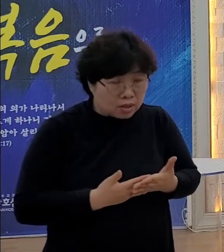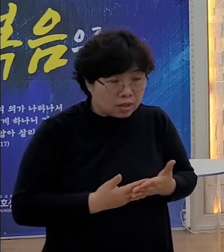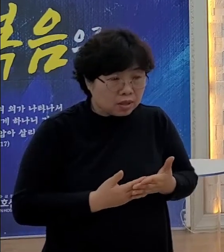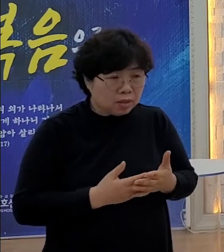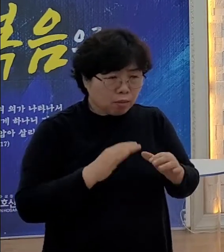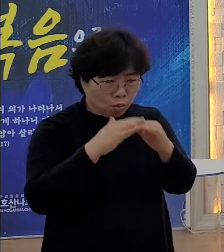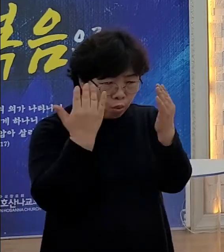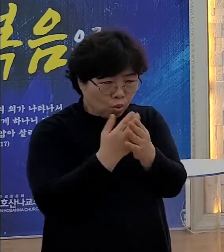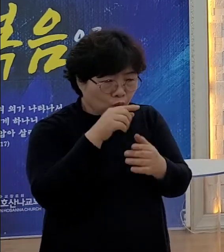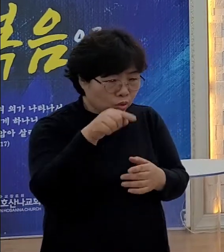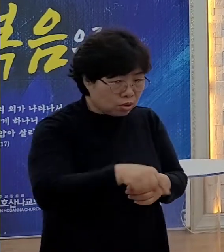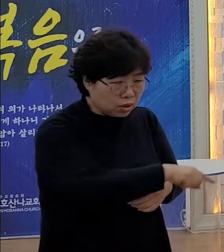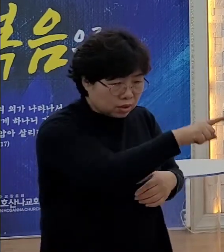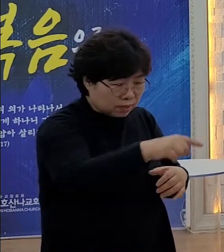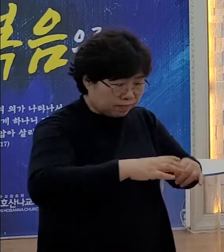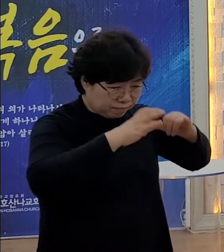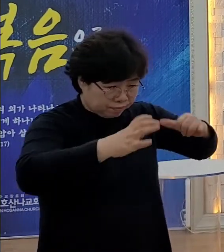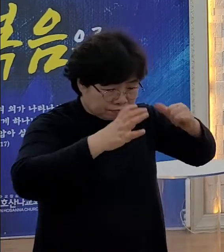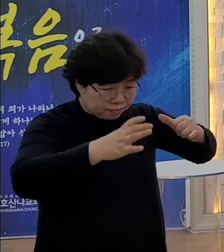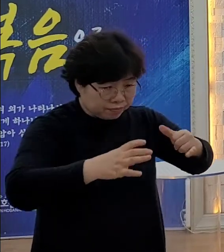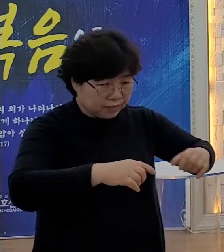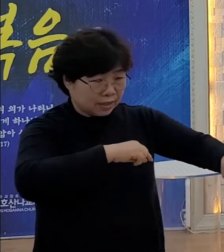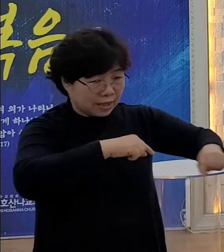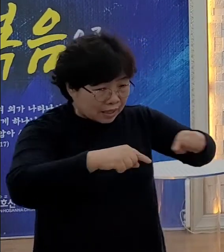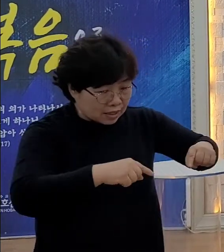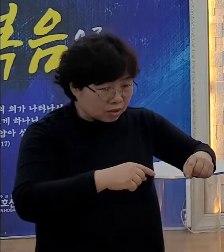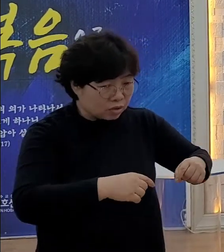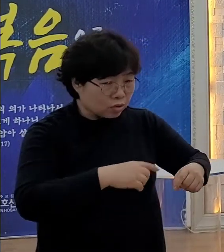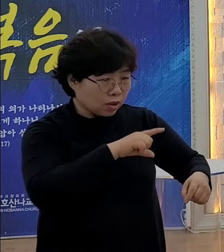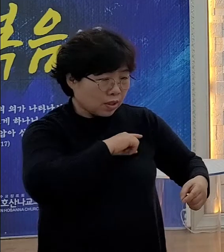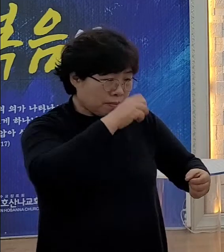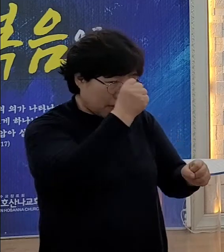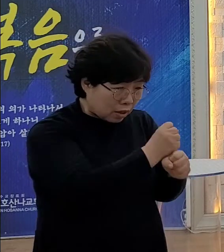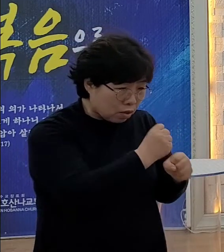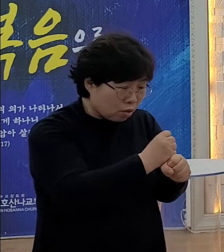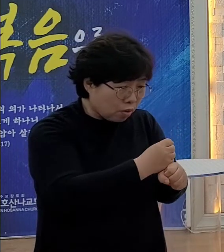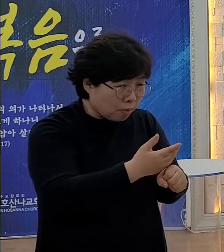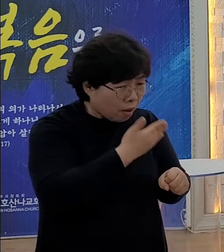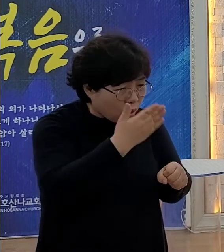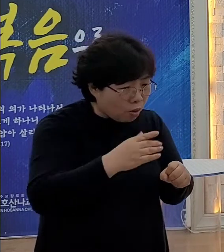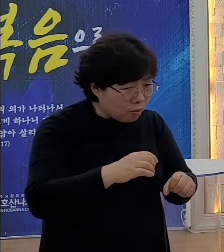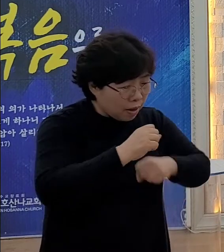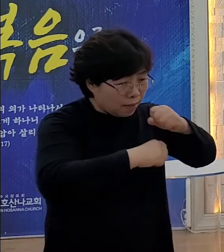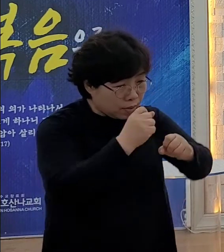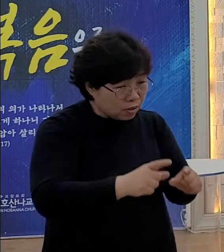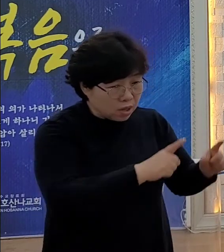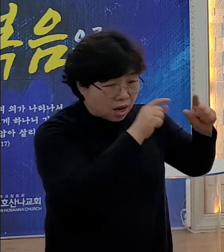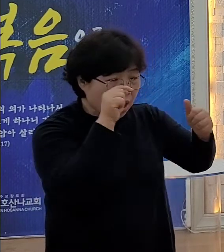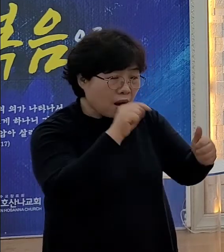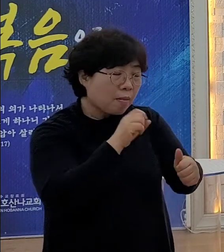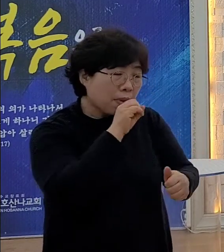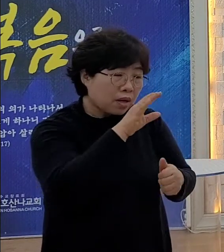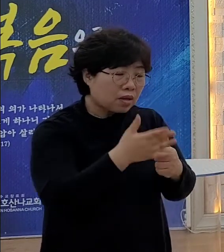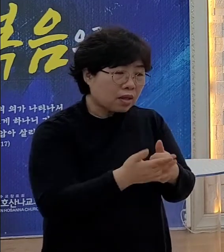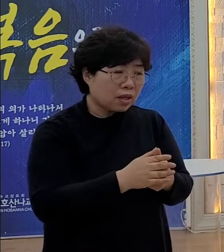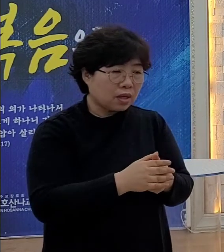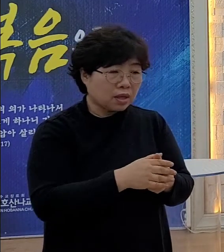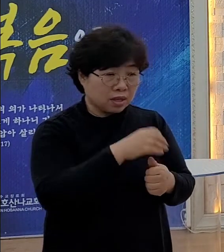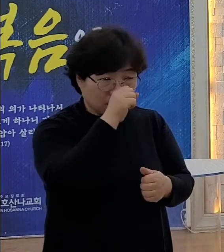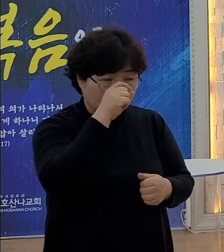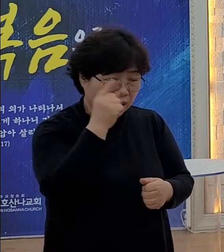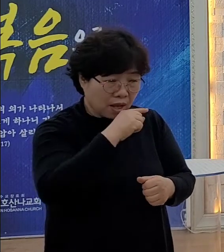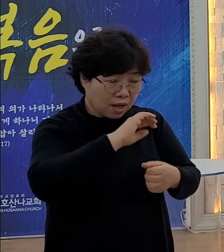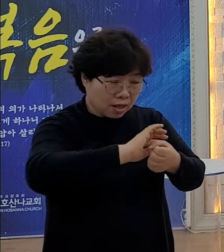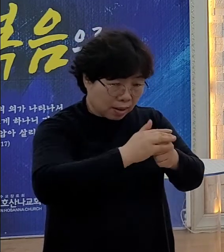이 모든 것을 다스리고 이름도 짓고 모든 것을 다 먹고 마음대로 살아. 그런데 동산 중앙에 있는 이 선악과는 먹지